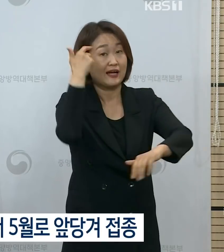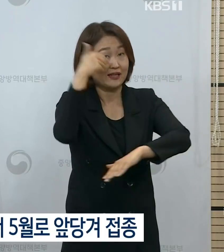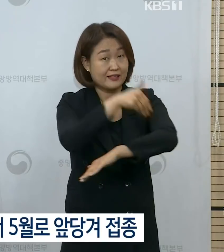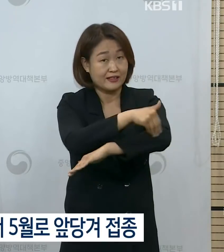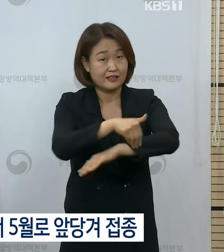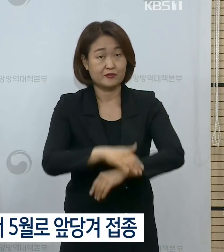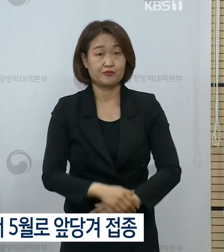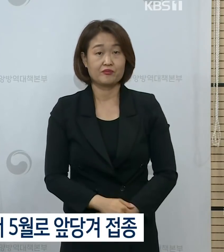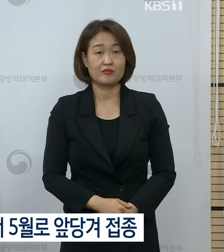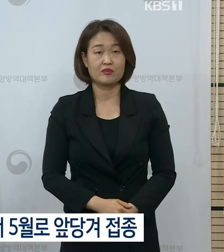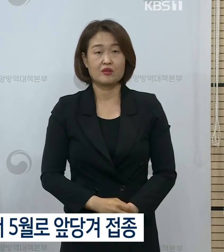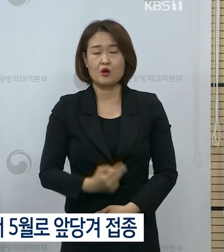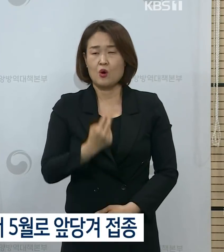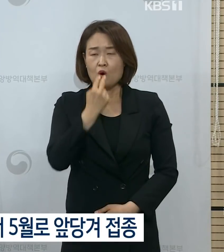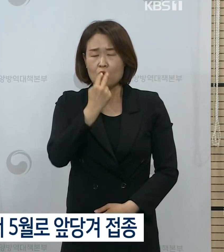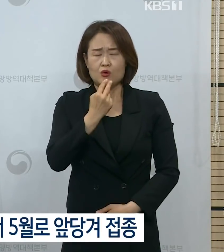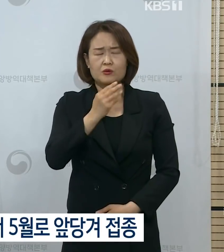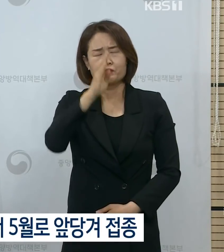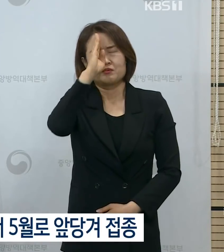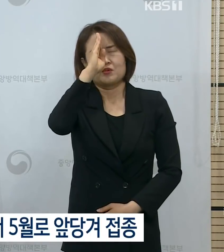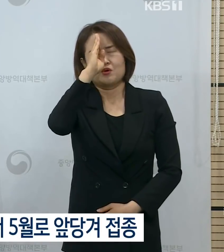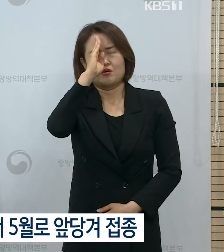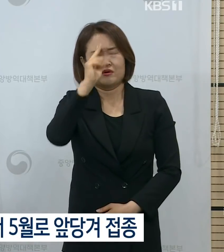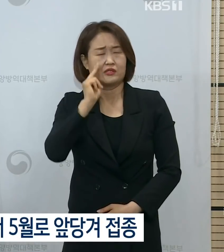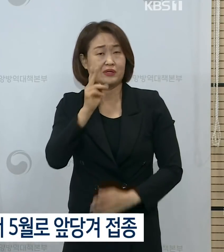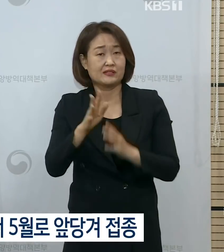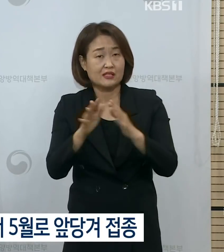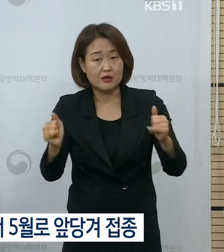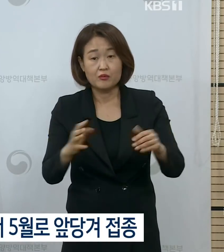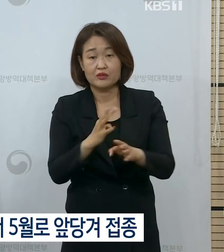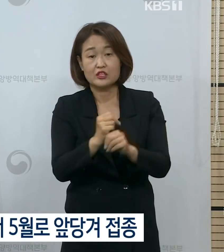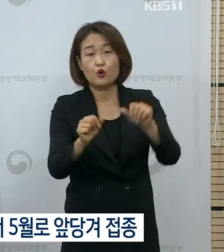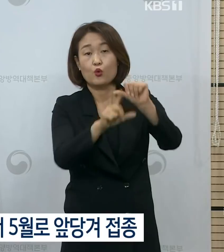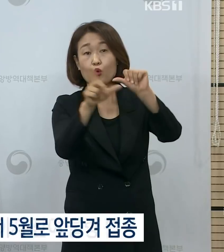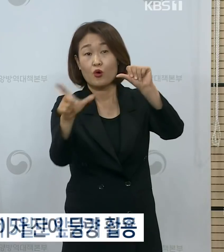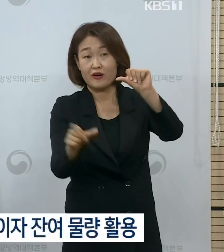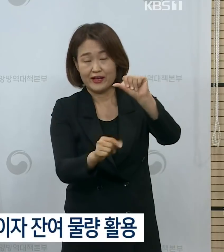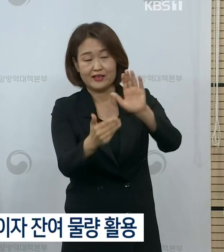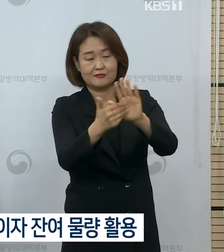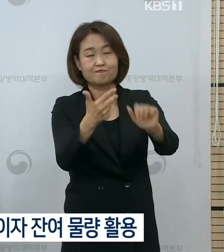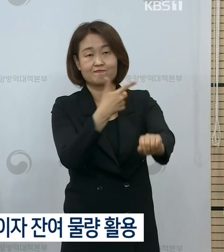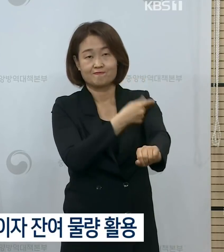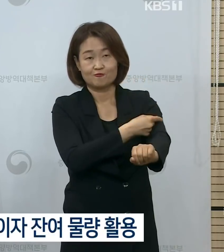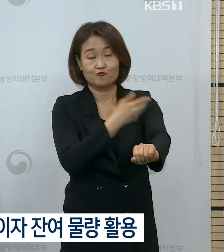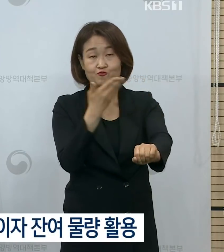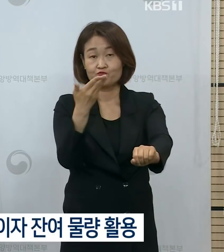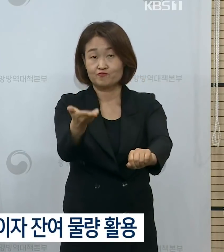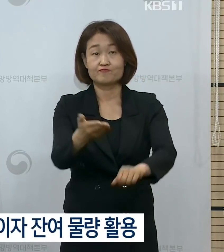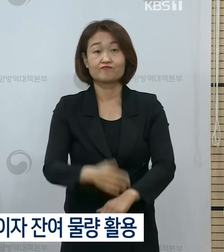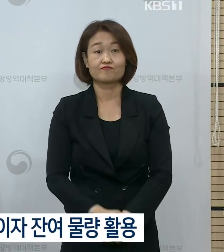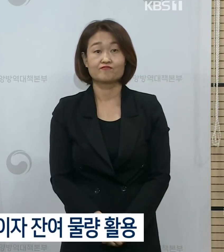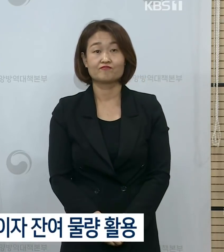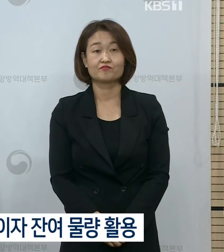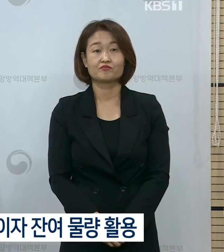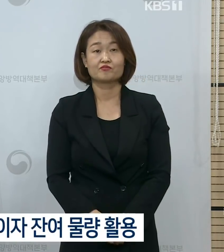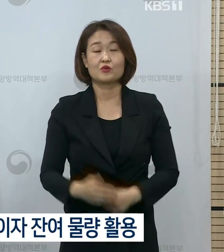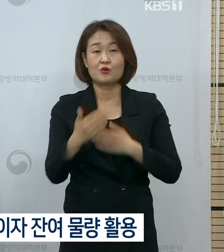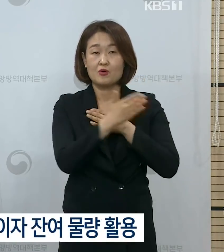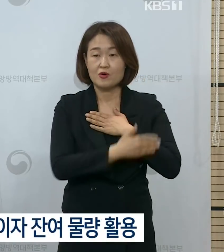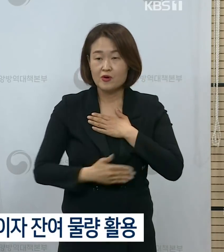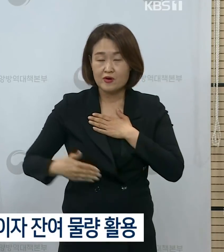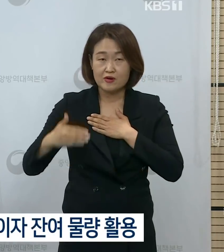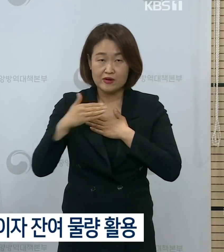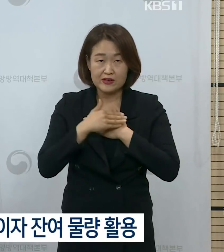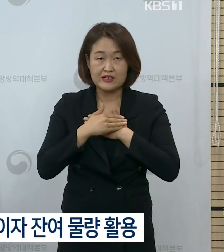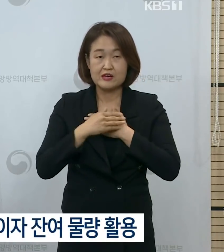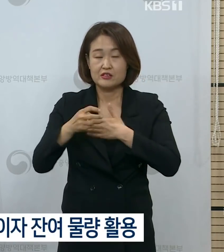중증 호흡기 질환자에 대해서는 위탁의료기관을 통해 5월 중에 접종을 추진하겠습니다. 다음은 보건의료인과